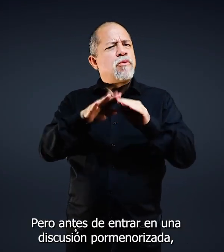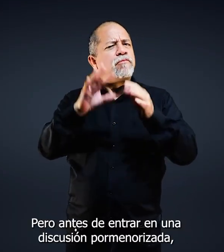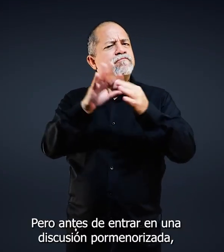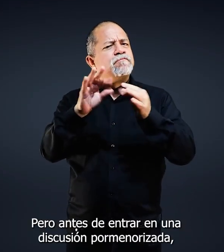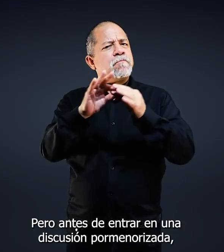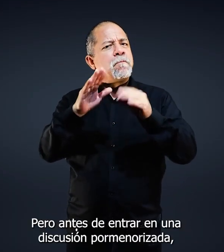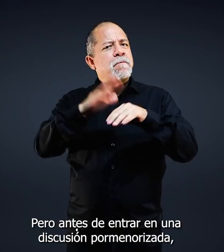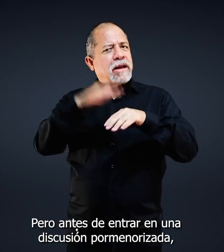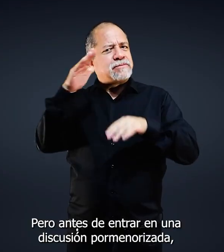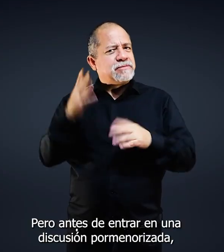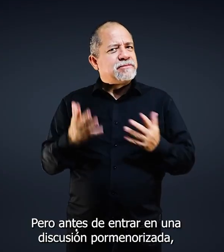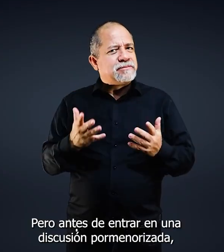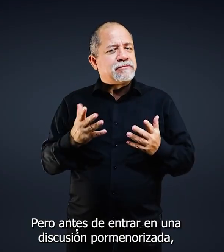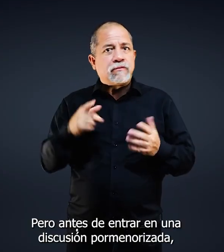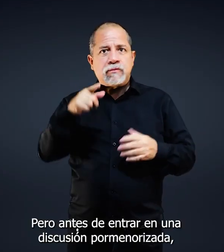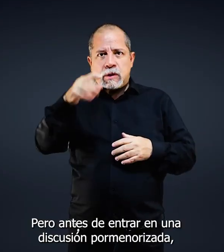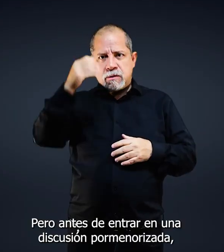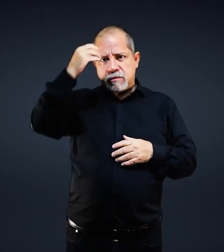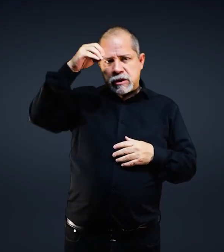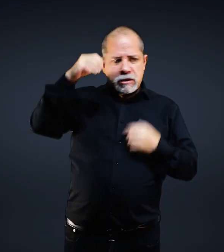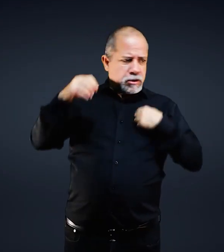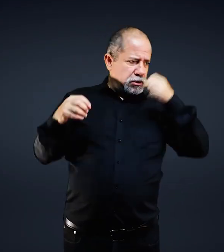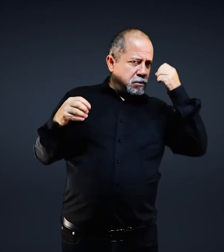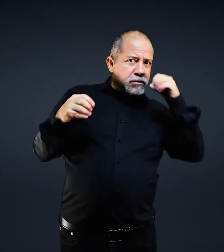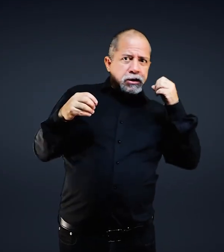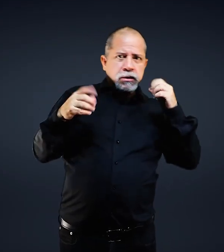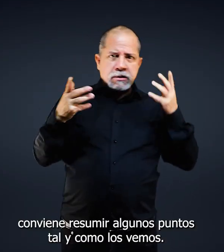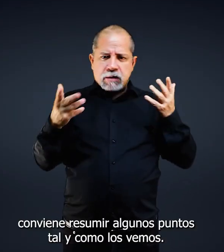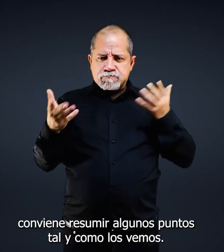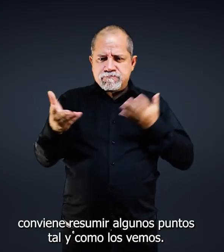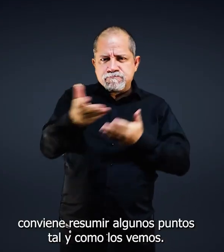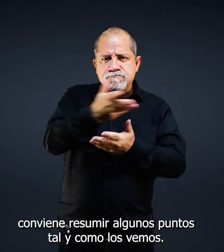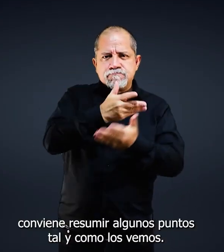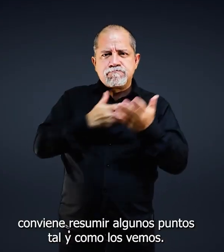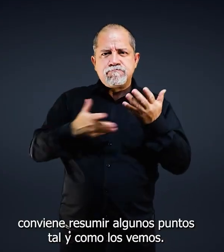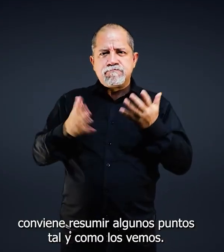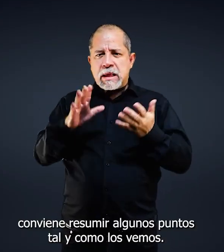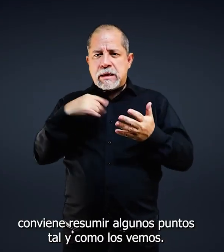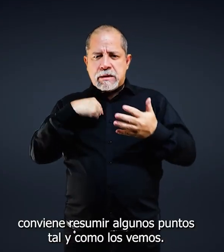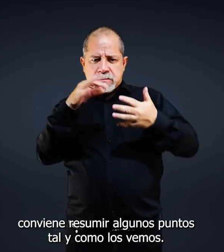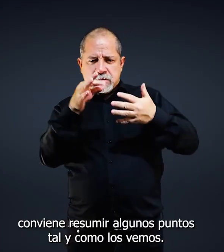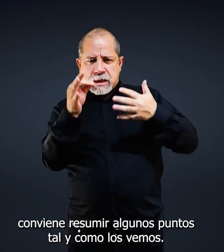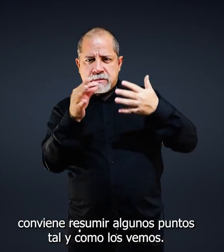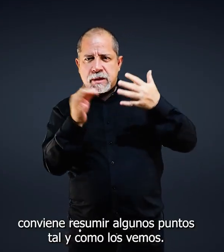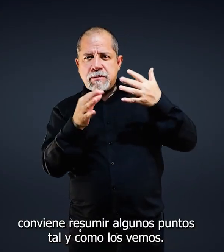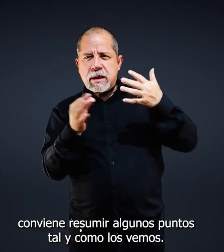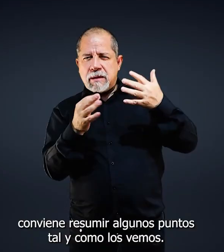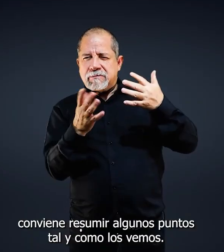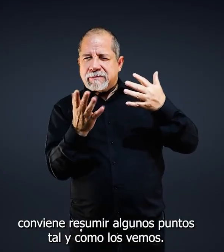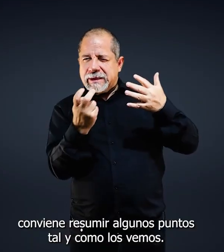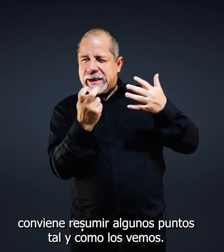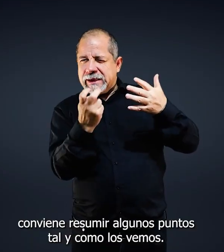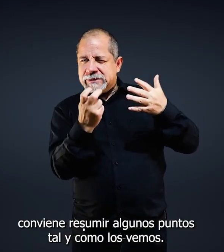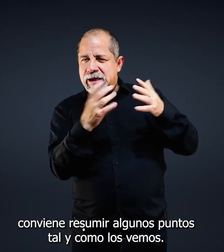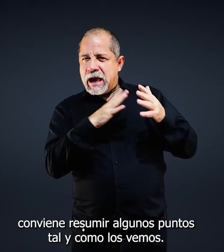discusión pormenorizada, conviene resumir algunos puntos, tal y como los